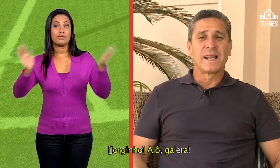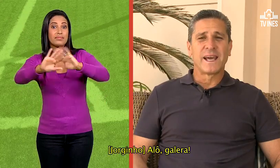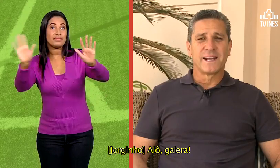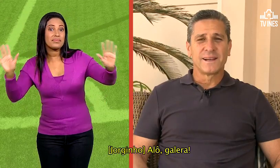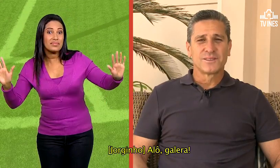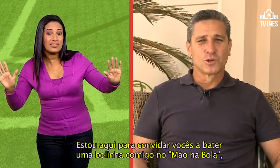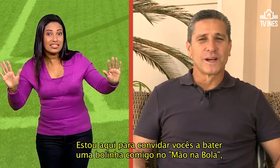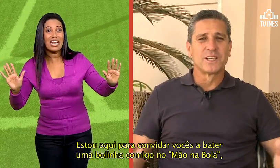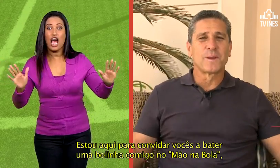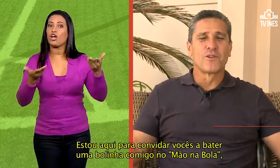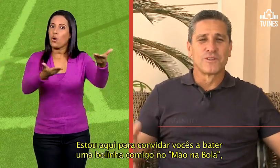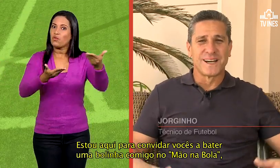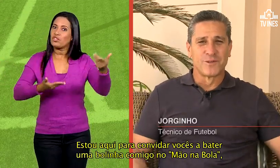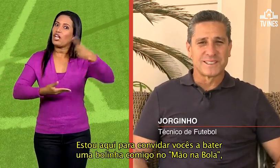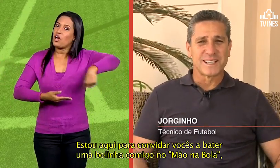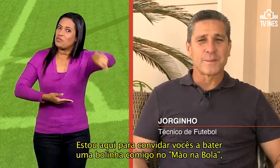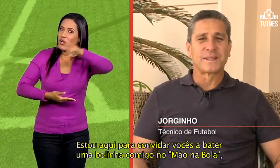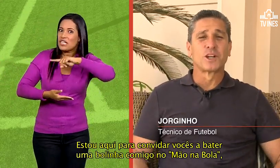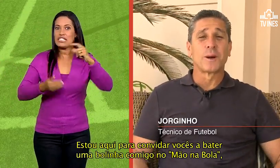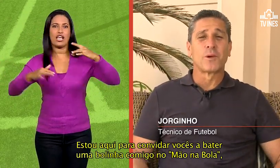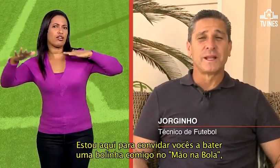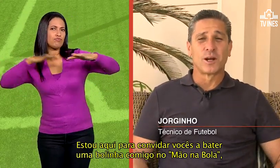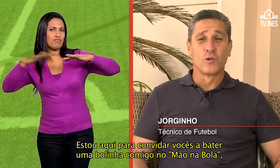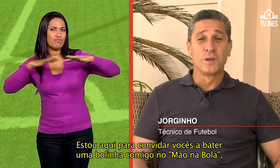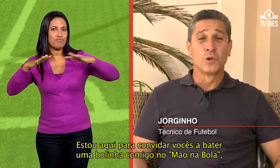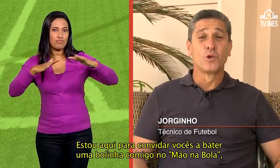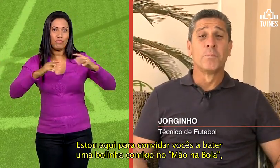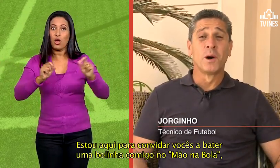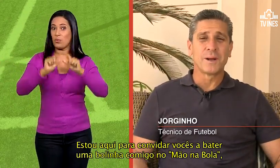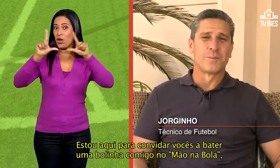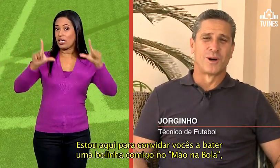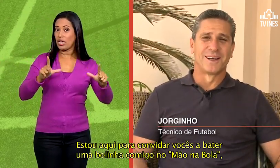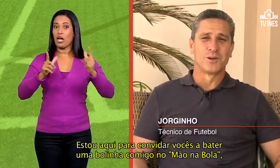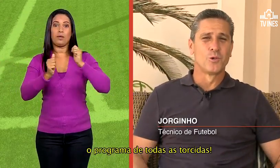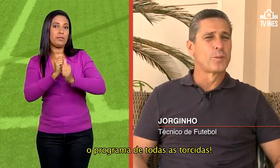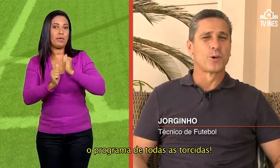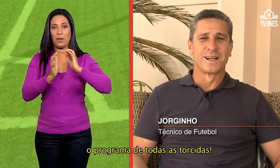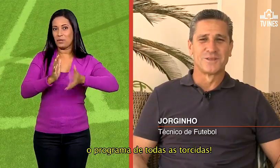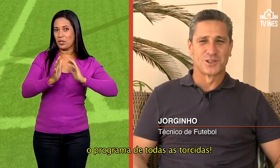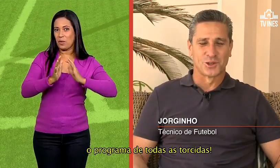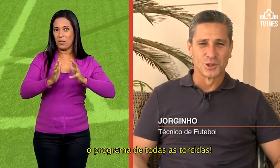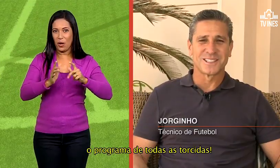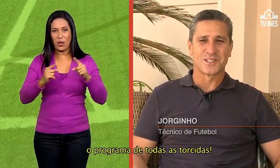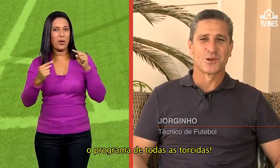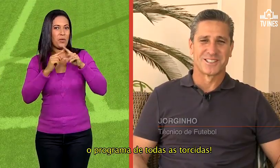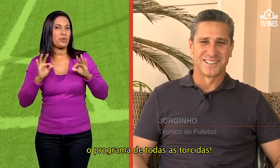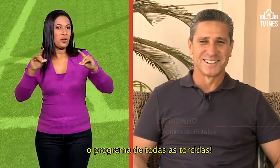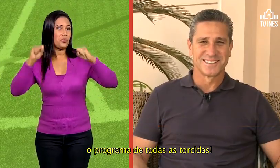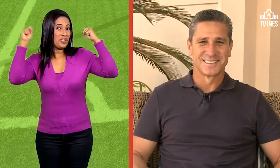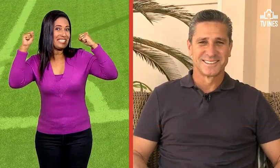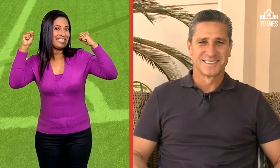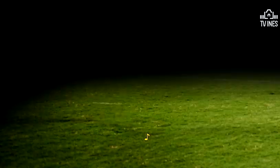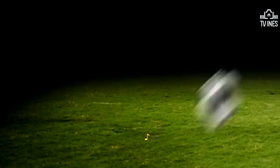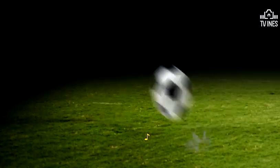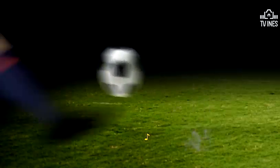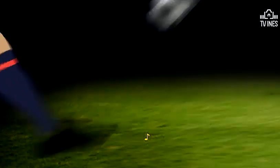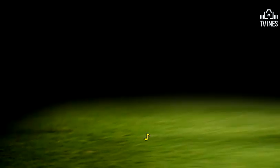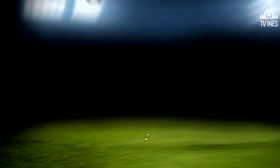Alô, galera! Tô aqui pra convidar vocês a bater uma bolinha comigo no Mão na Bola, o programa de todas as torcidas.